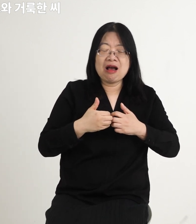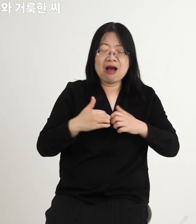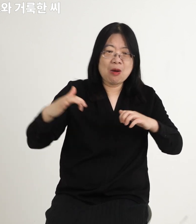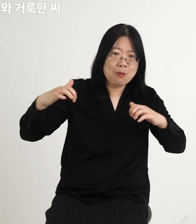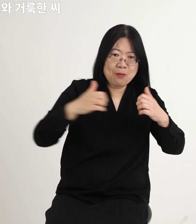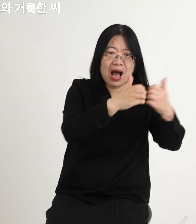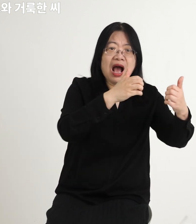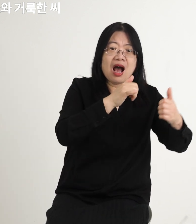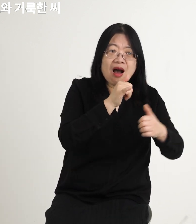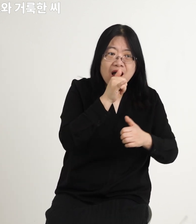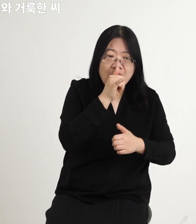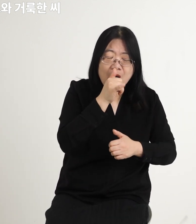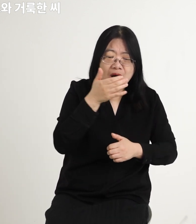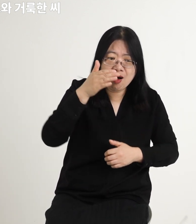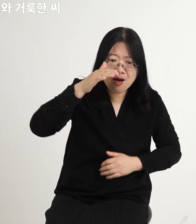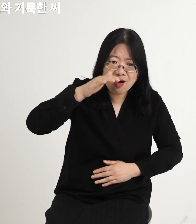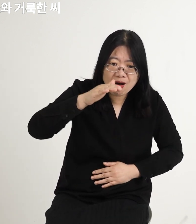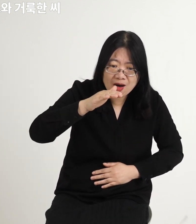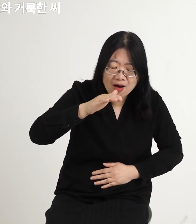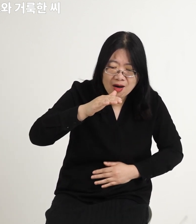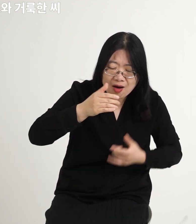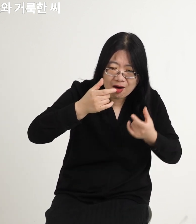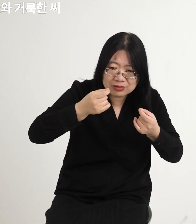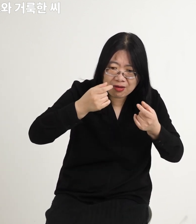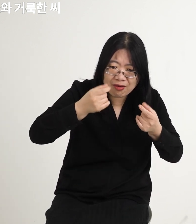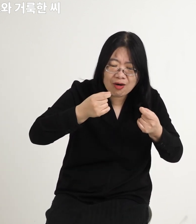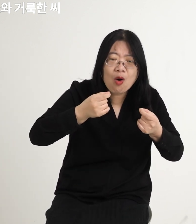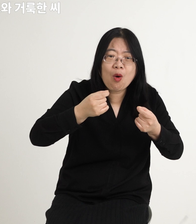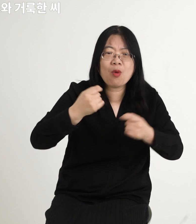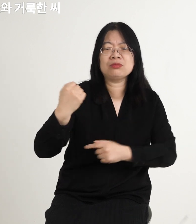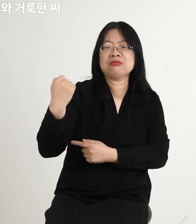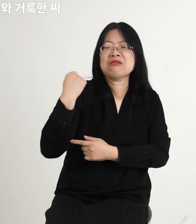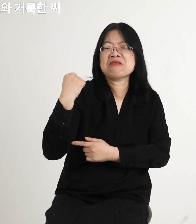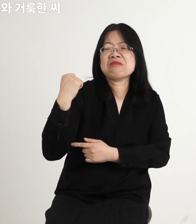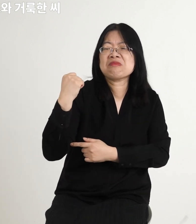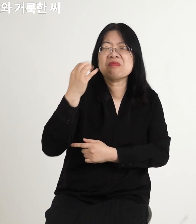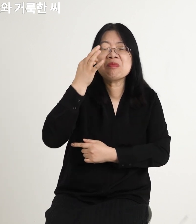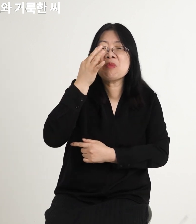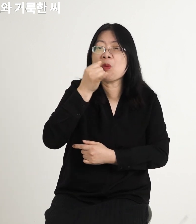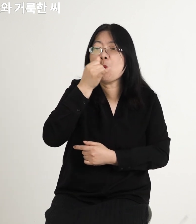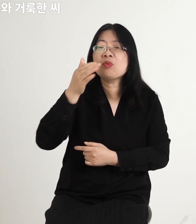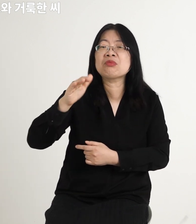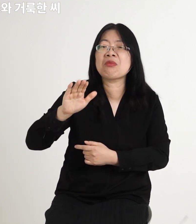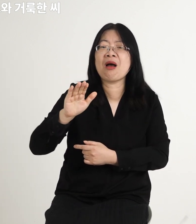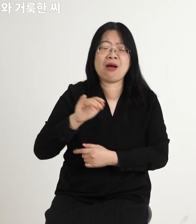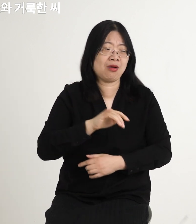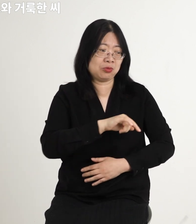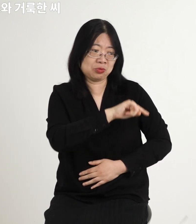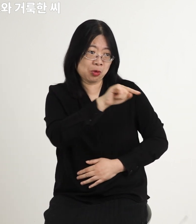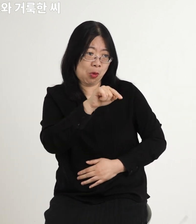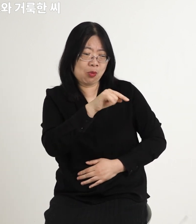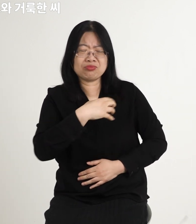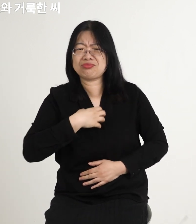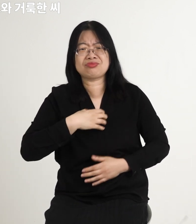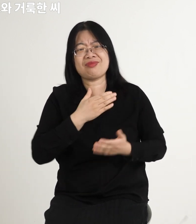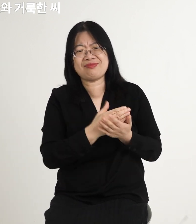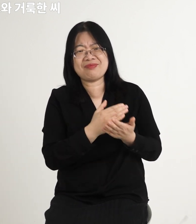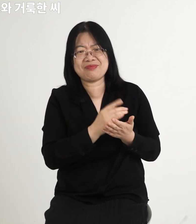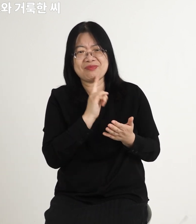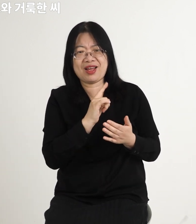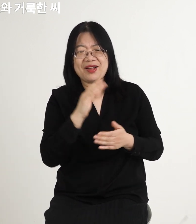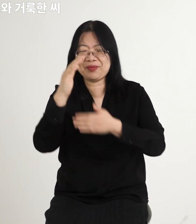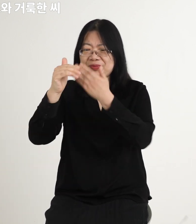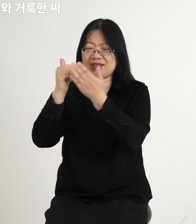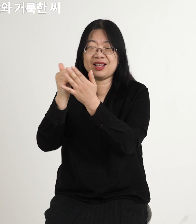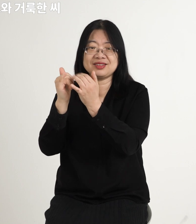동원해서 너희들을 집어삼킬 것 같은 위세를 부려도 걱정하지 마라. 이거